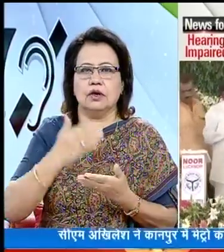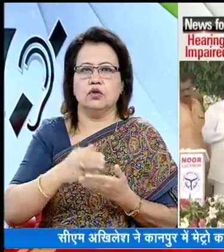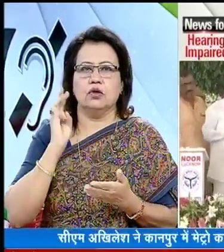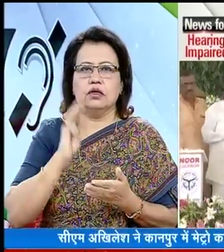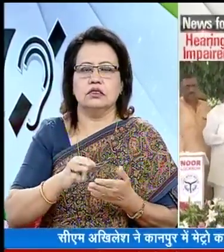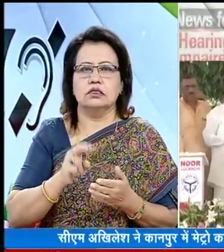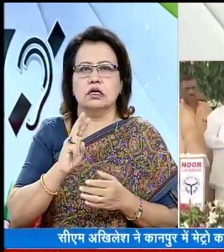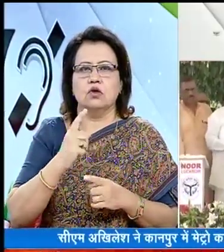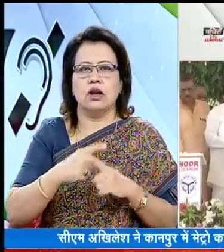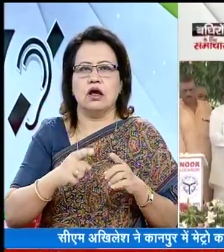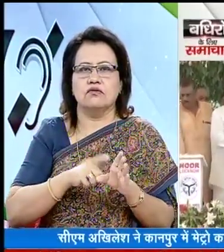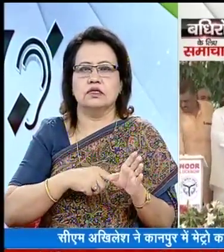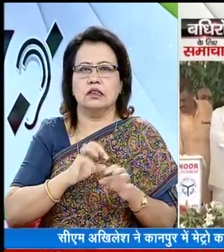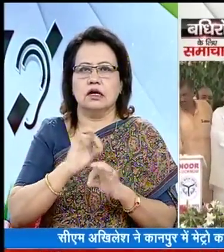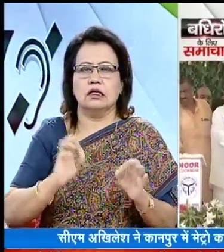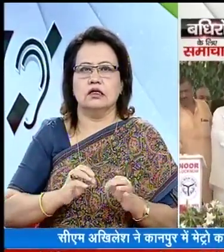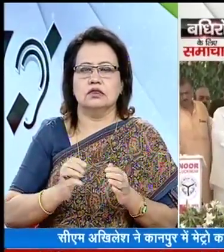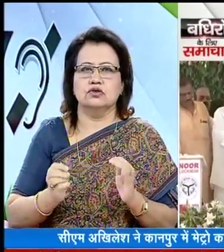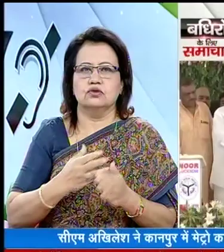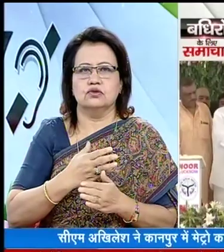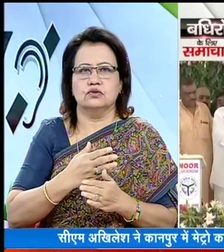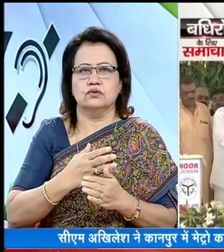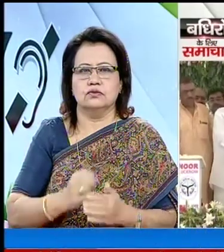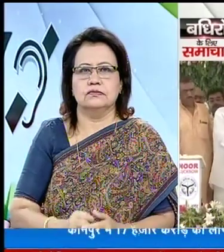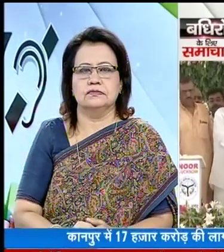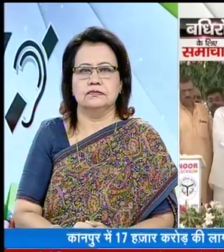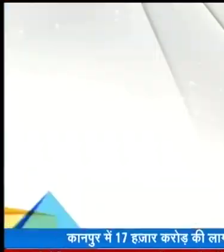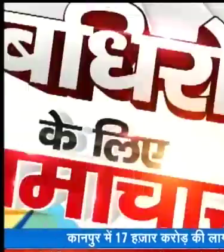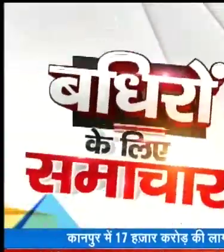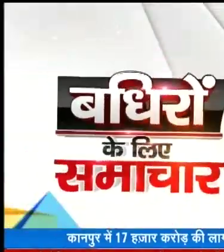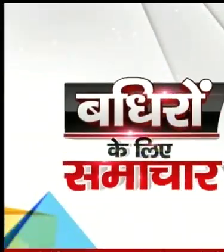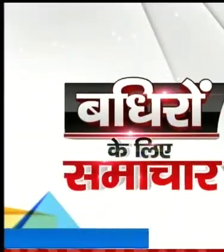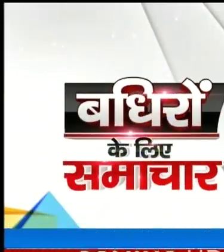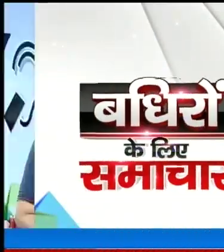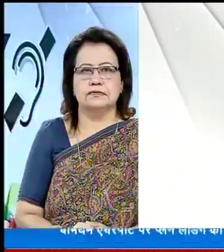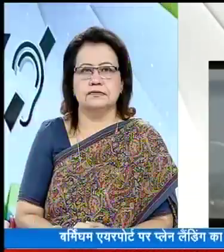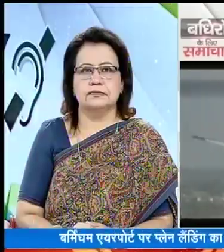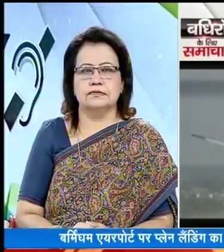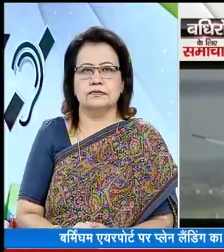पर 2.5 साल के अंदर सफर शुरू किया जाने का लक्ष्य है।